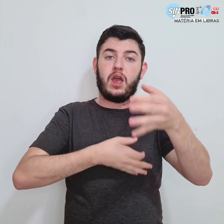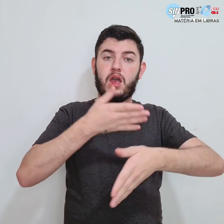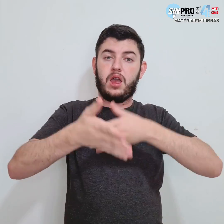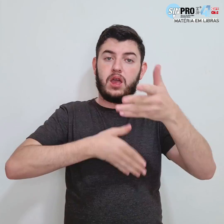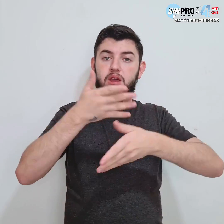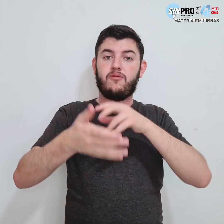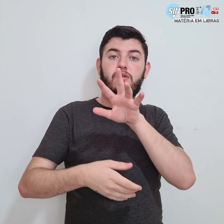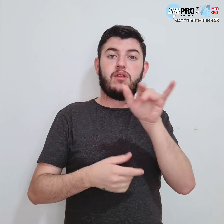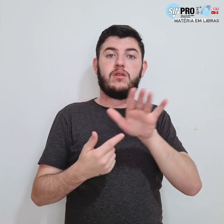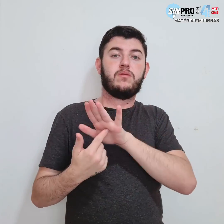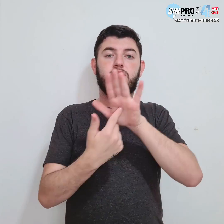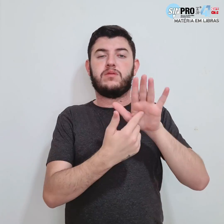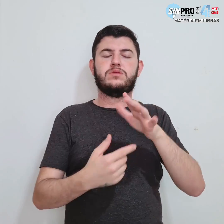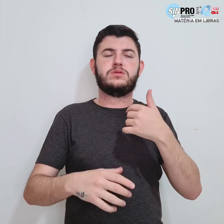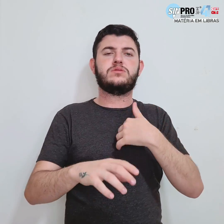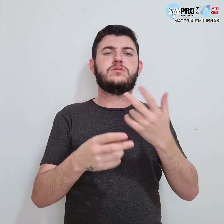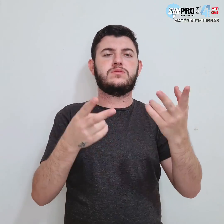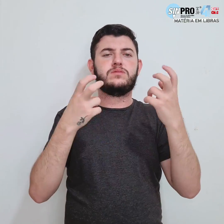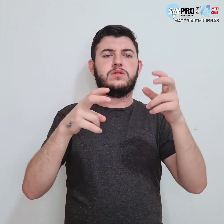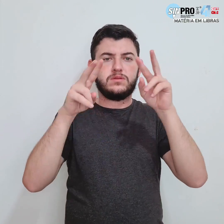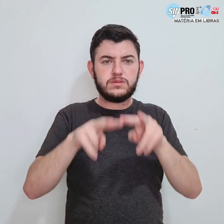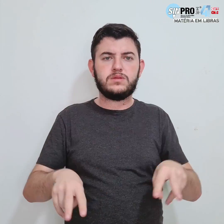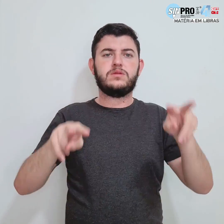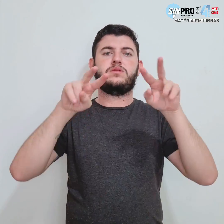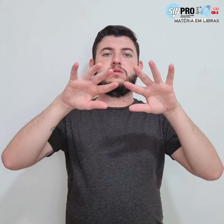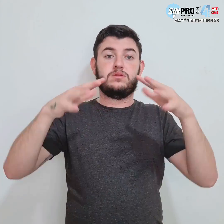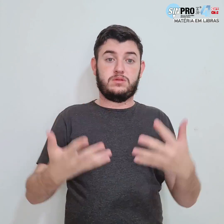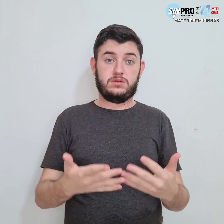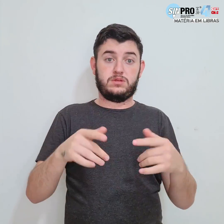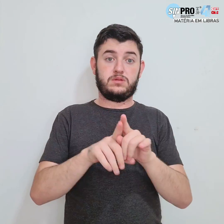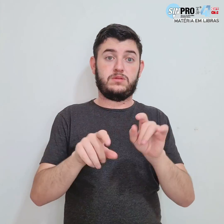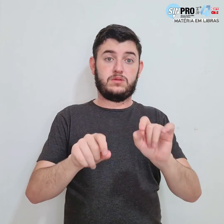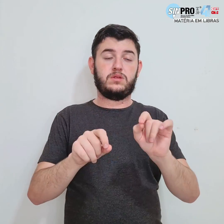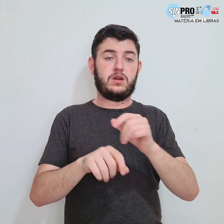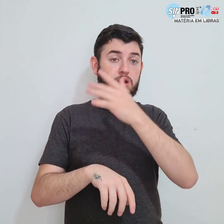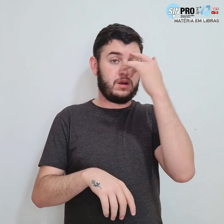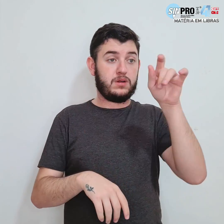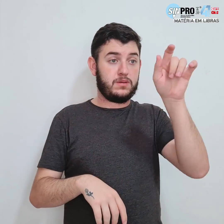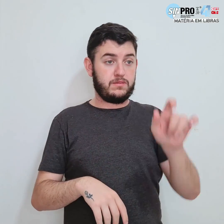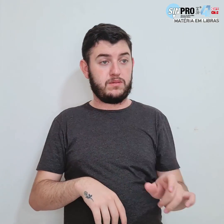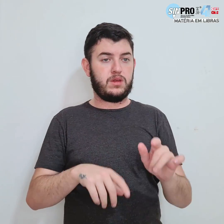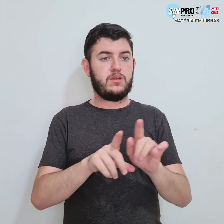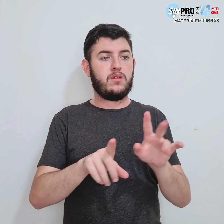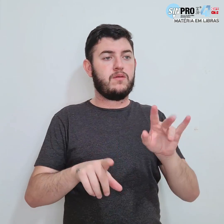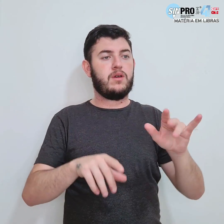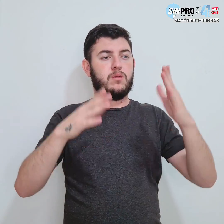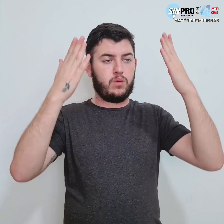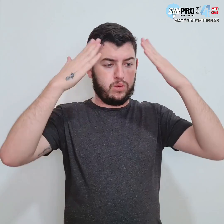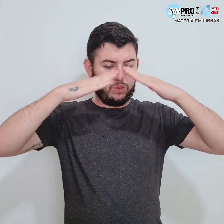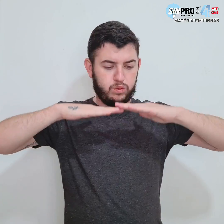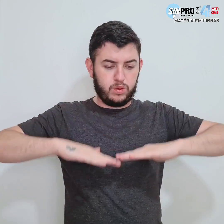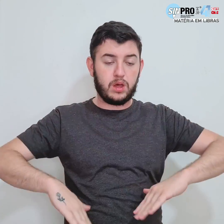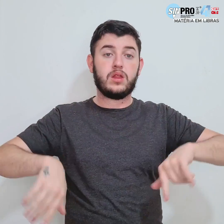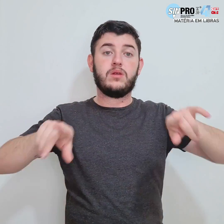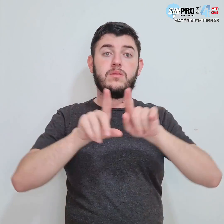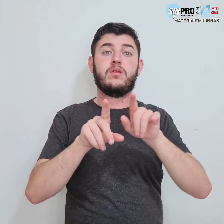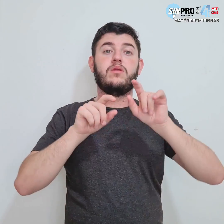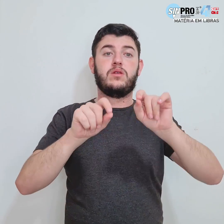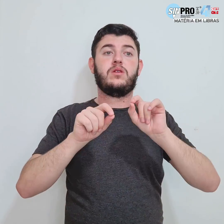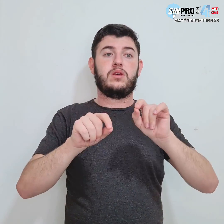pelas diferentes formas de enxergar o mundo. Reduz-se muito a constituição do sujeito em suas multiplicidades ao restringir